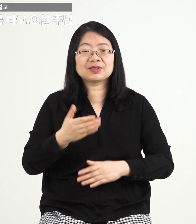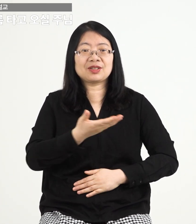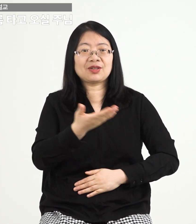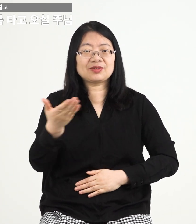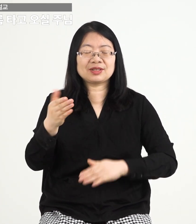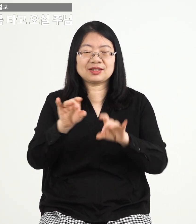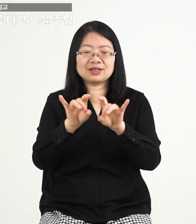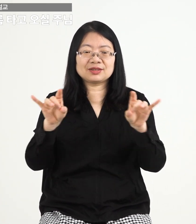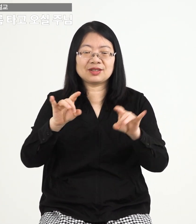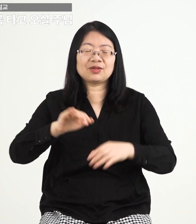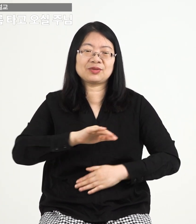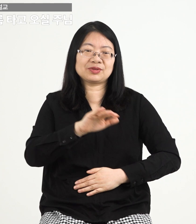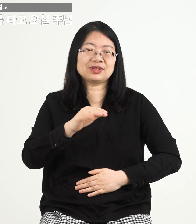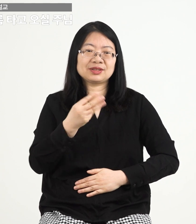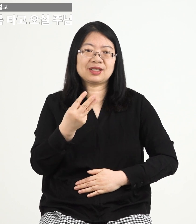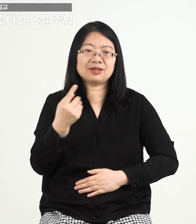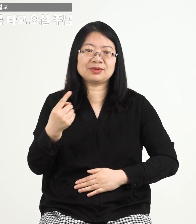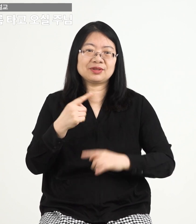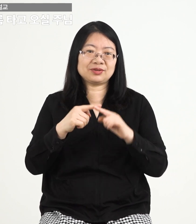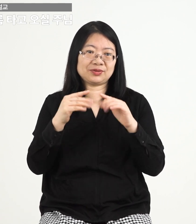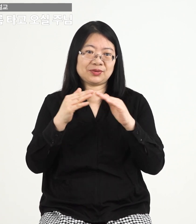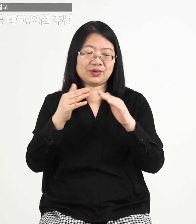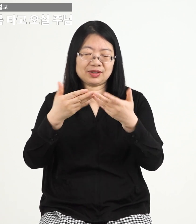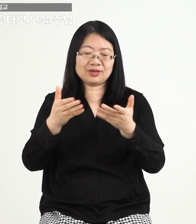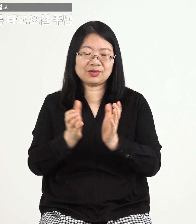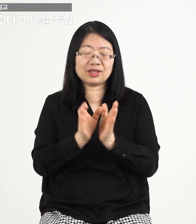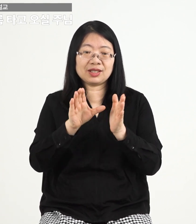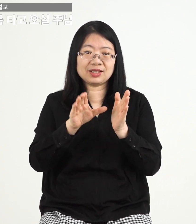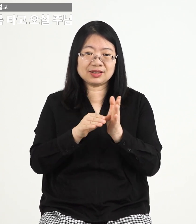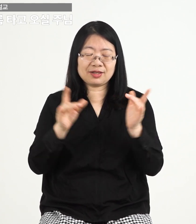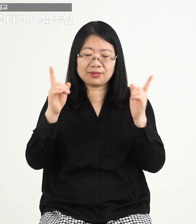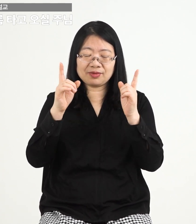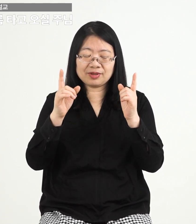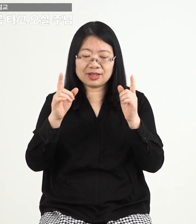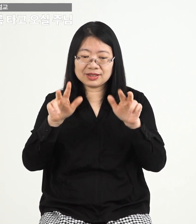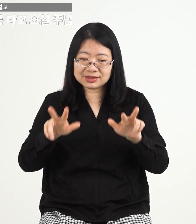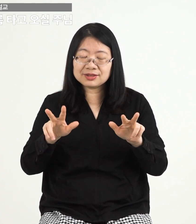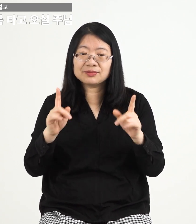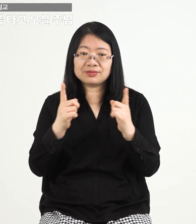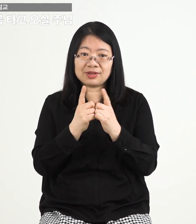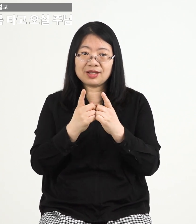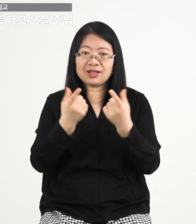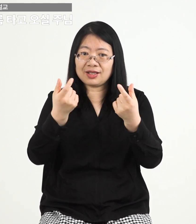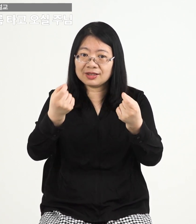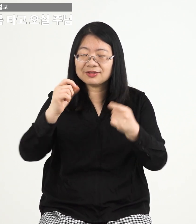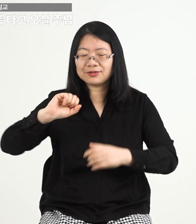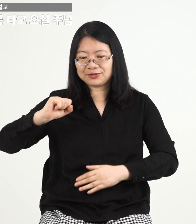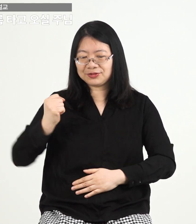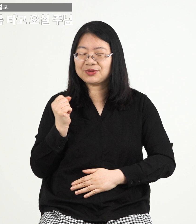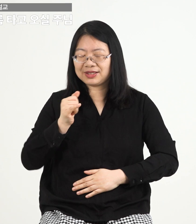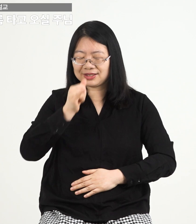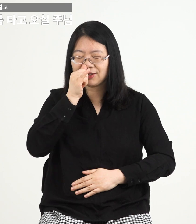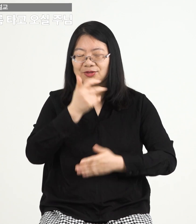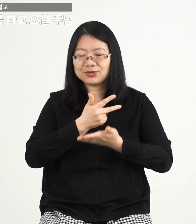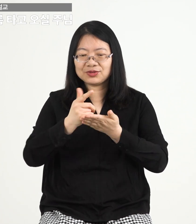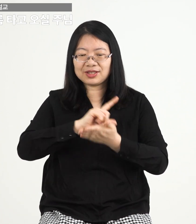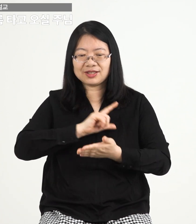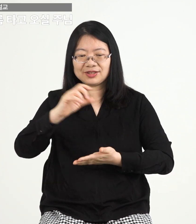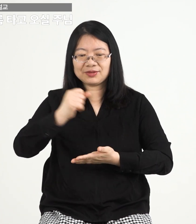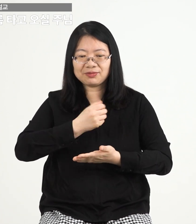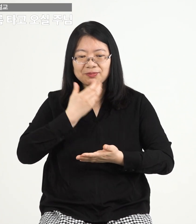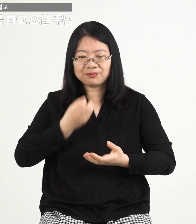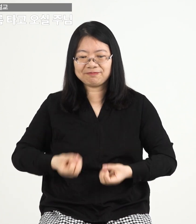여러분들 각자가, 우리 삼일교회 공동체가 시대 앞에 그런 순종이 있기를 주님의